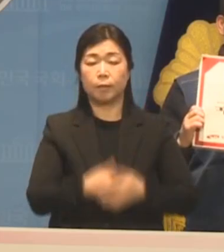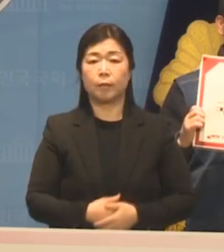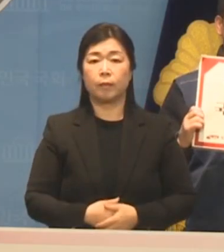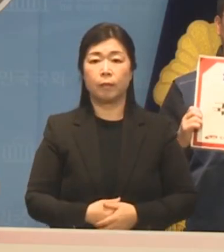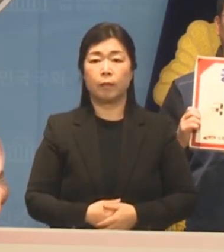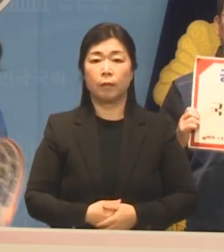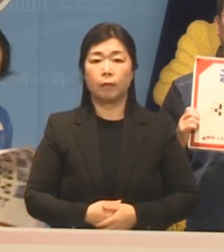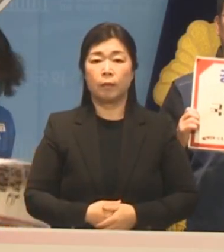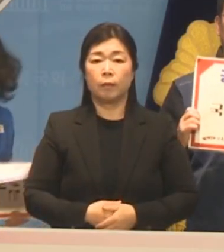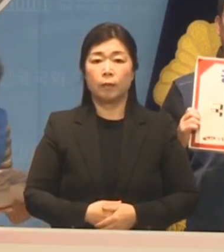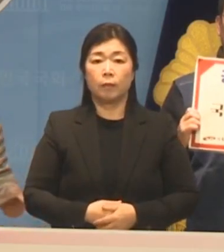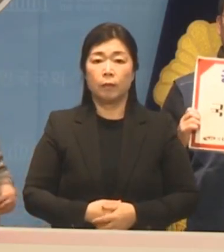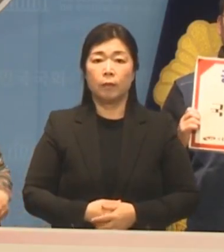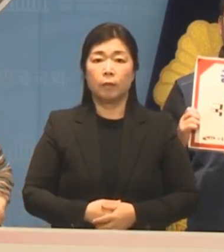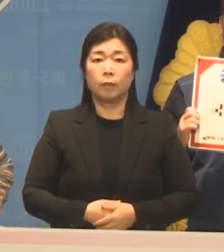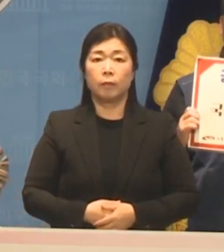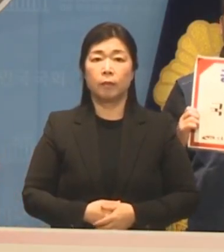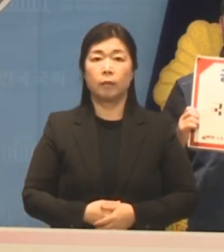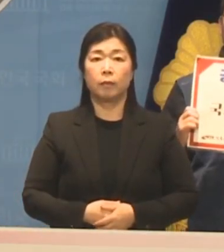고맙습니다.